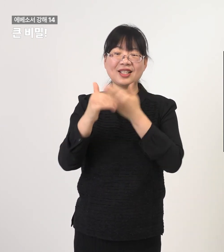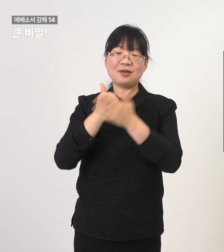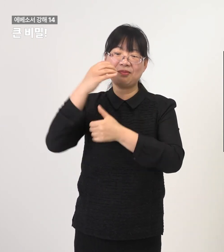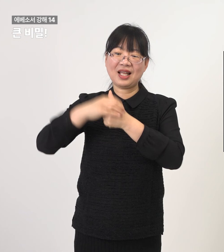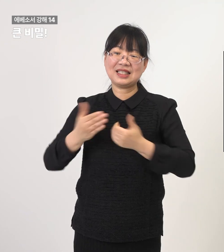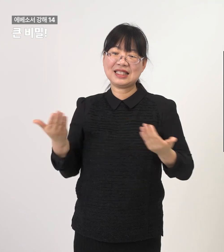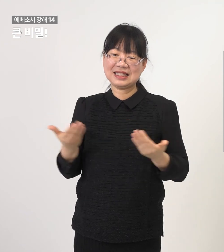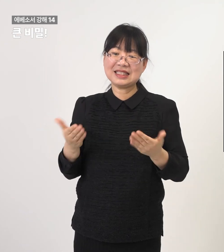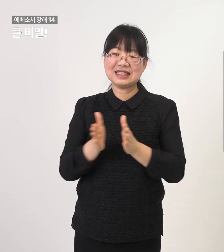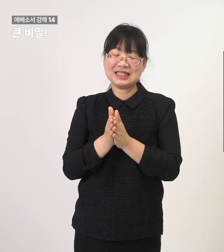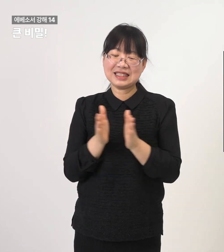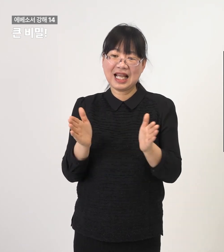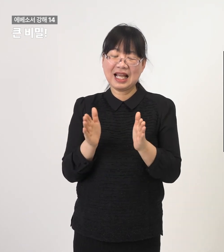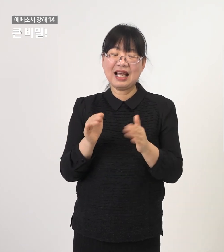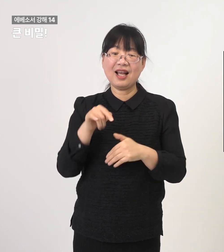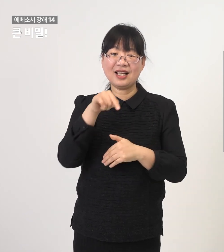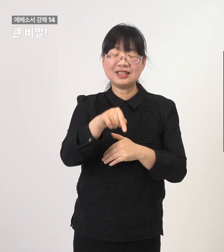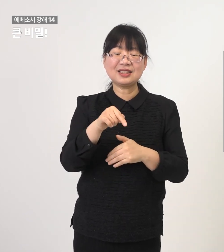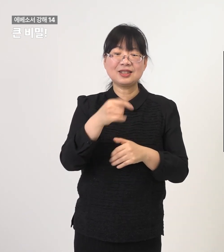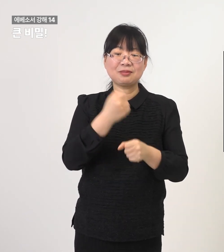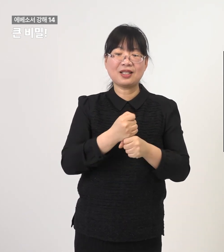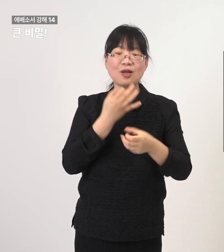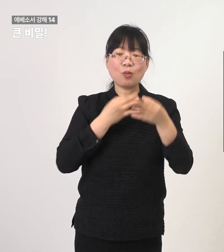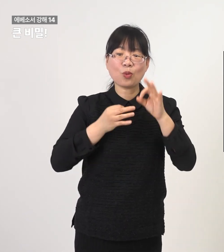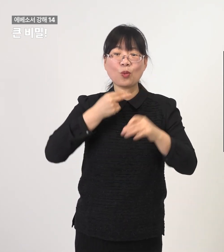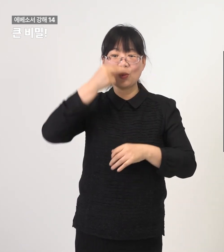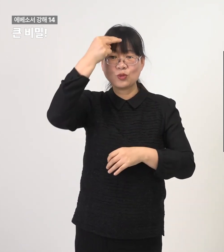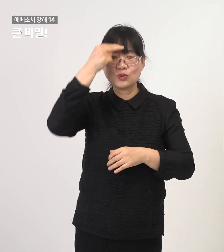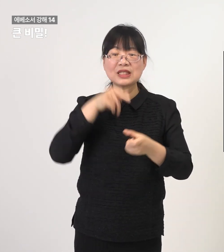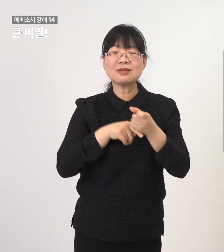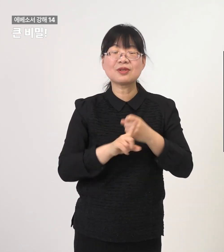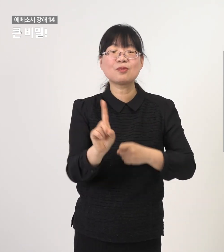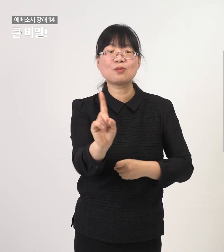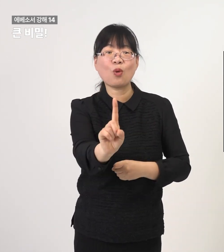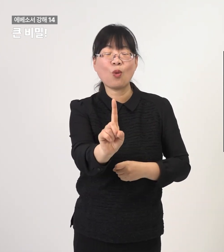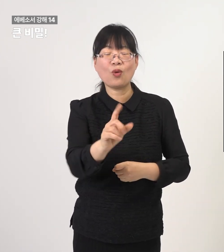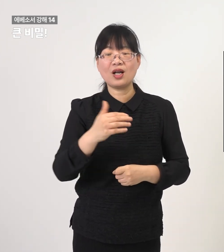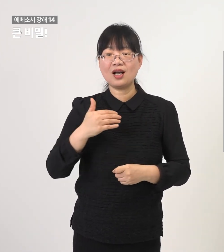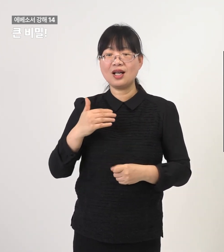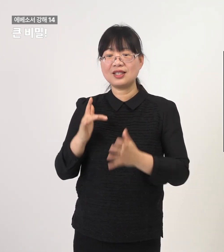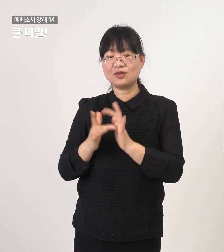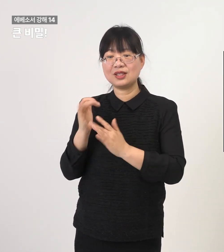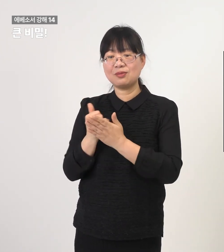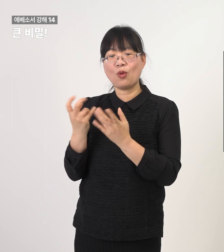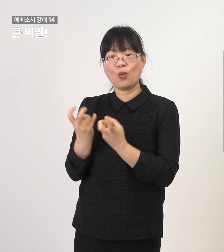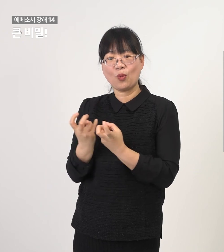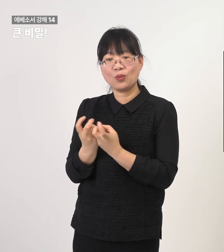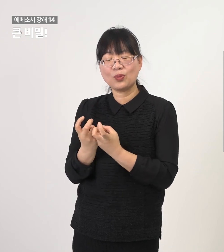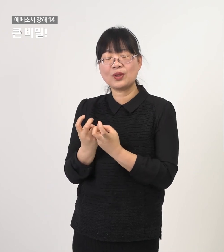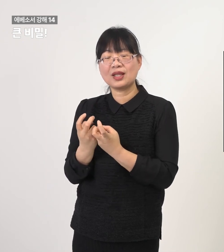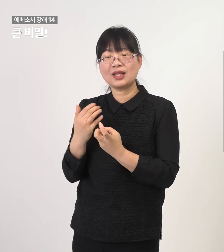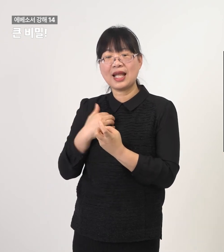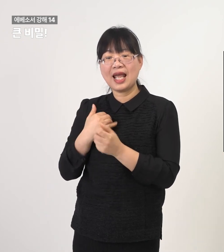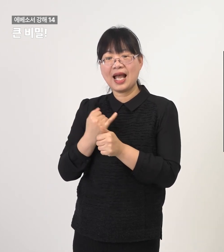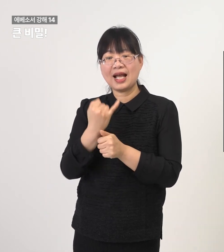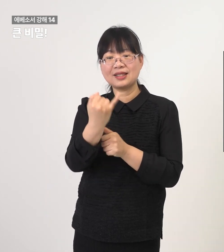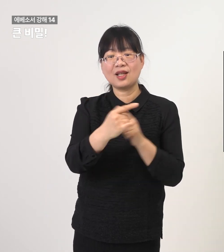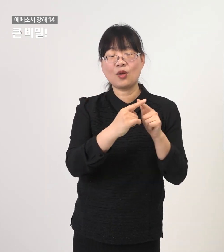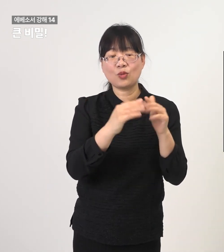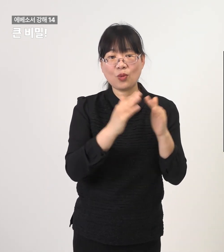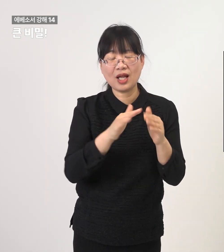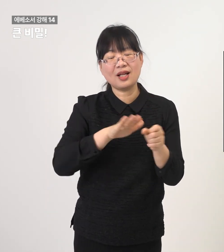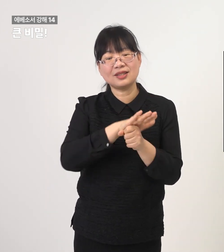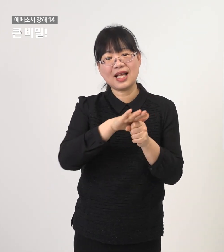것은 거기에 만든 포도주는 무슨 의미였다고요? 내가 어떻게 내 아내인